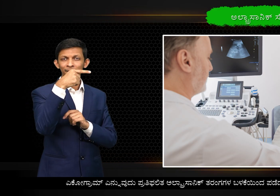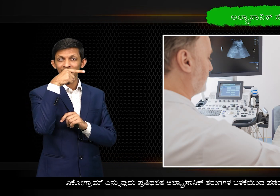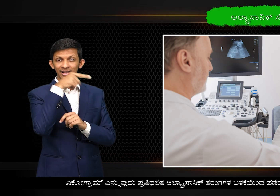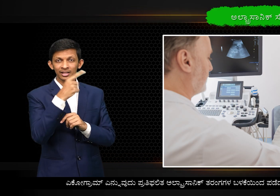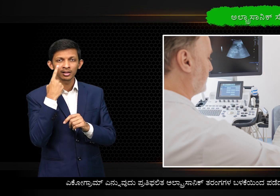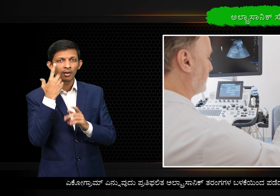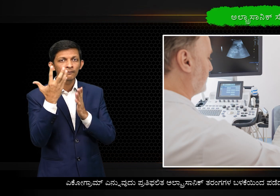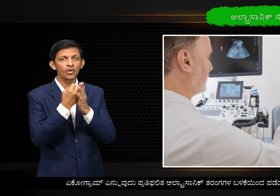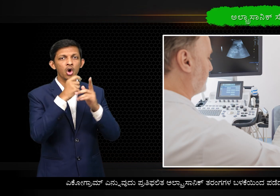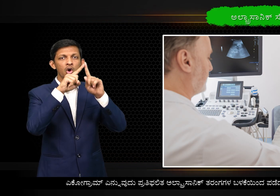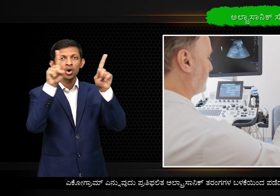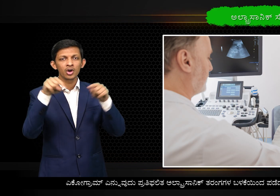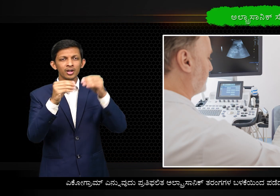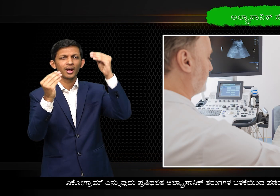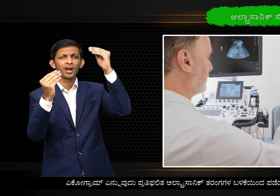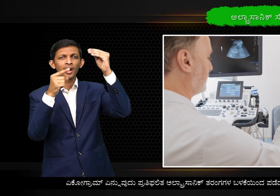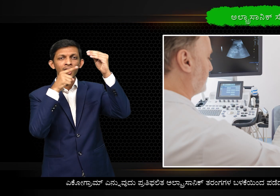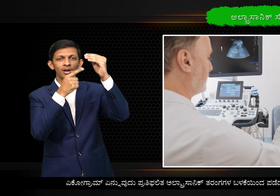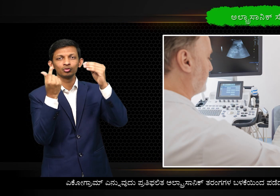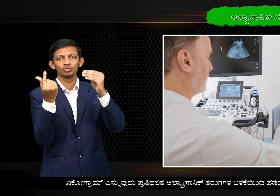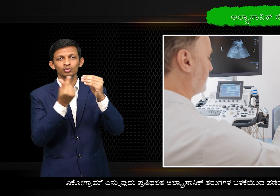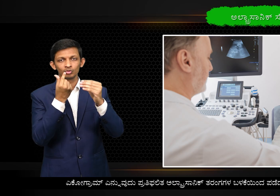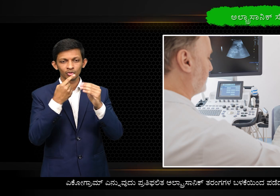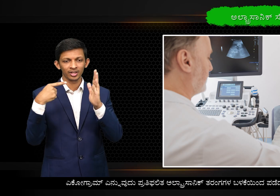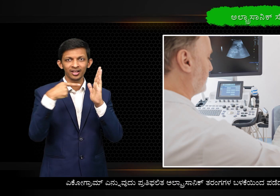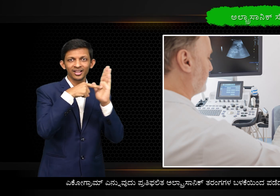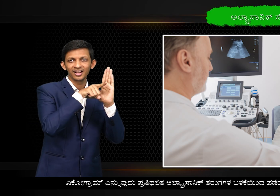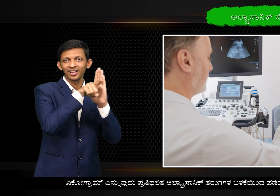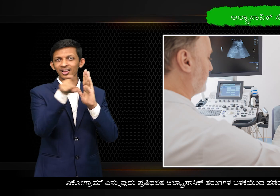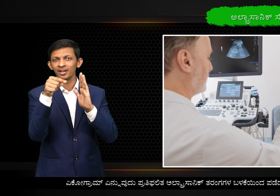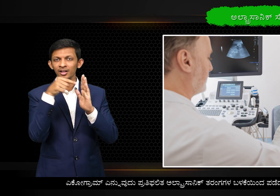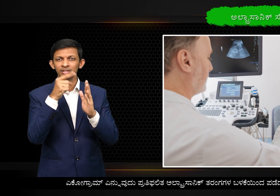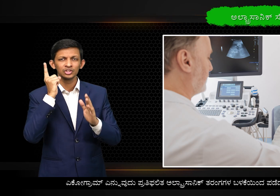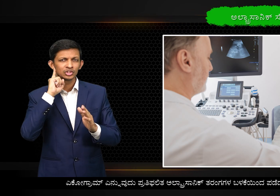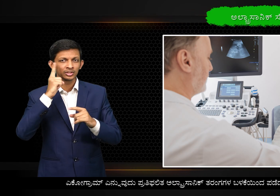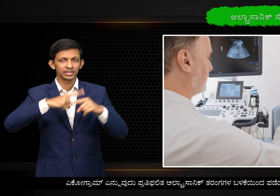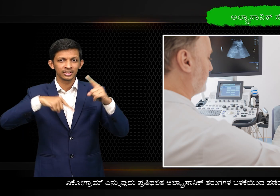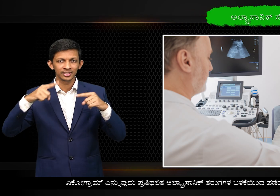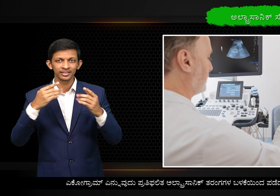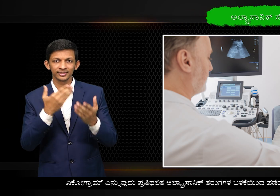ಎನ್ನುವುದು ಪ್ರತಿಫಲಿತ ಅಲ್ಟ್ರಾಸಾನಿಕ್ ತರಂಗಗಳ ಬಳಕೆಯಿಂದ ಪಡೆದ ಚಿತ್ರವಾಗಿದೆ.